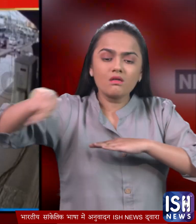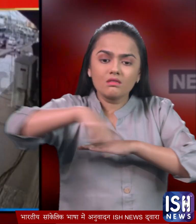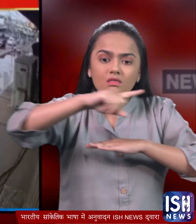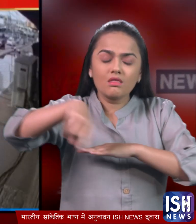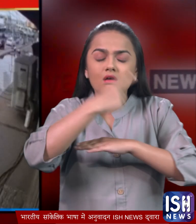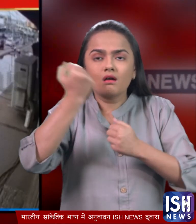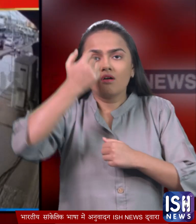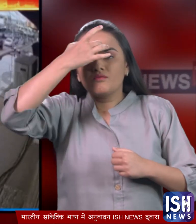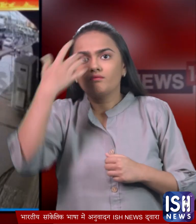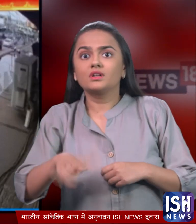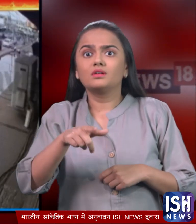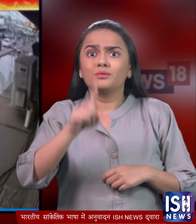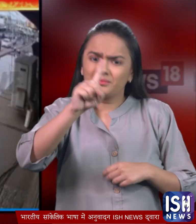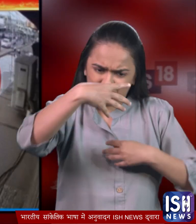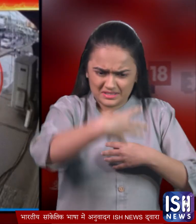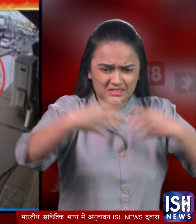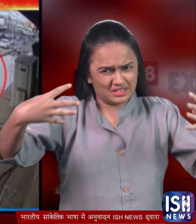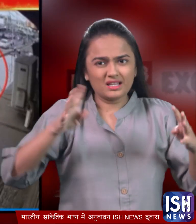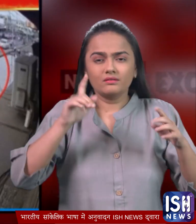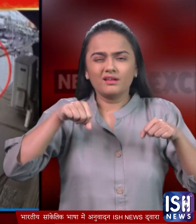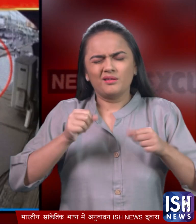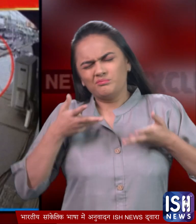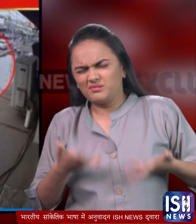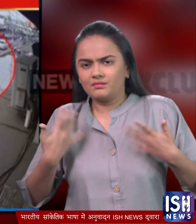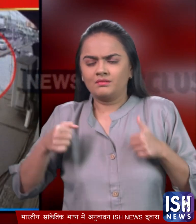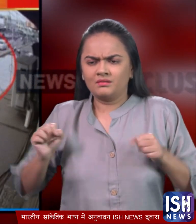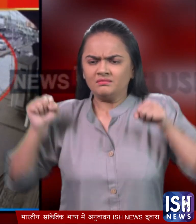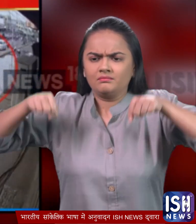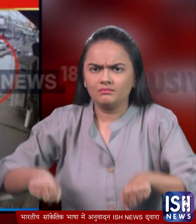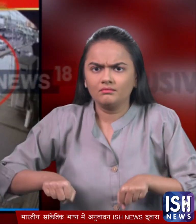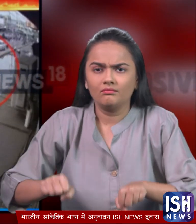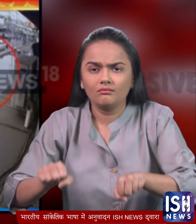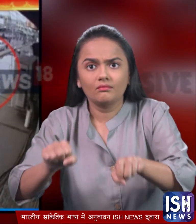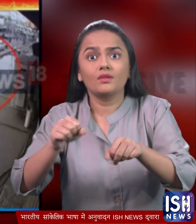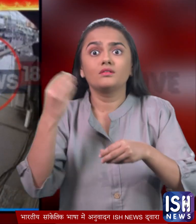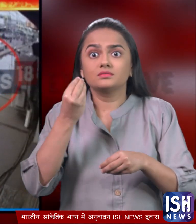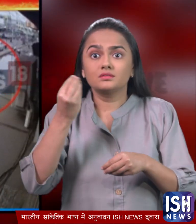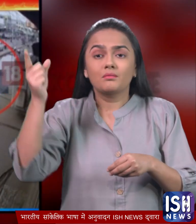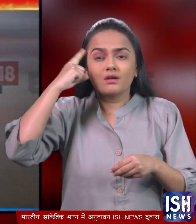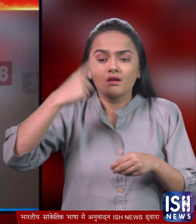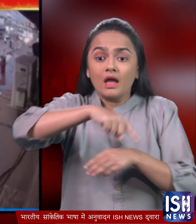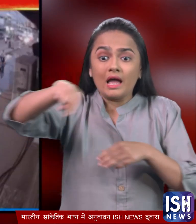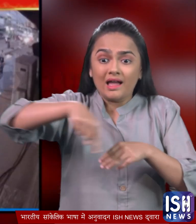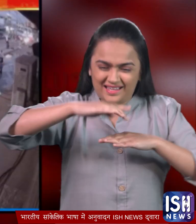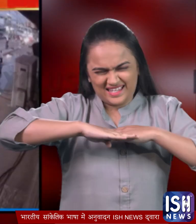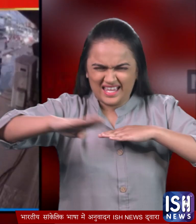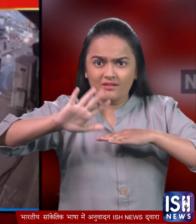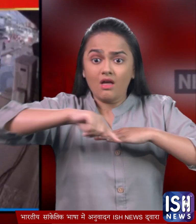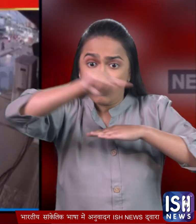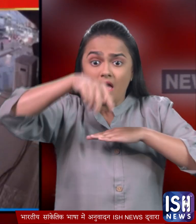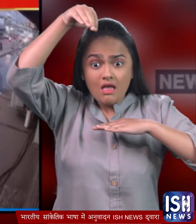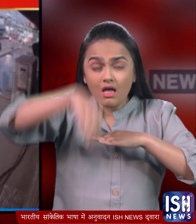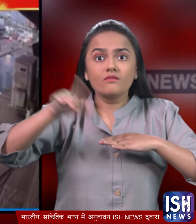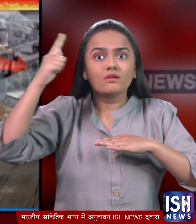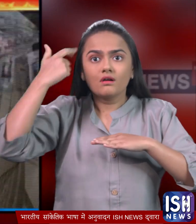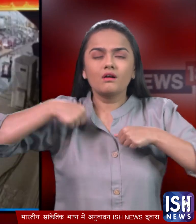गई, लेकिन लोग भी कहां माने। कोई मोटरसाइकिल से आगे बढ़ा तो सड़क पर पानी भरा होने की वजह से उसे गड्ढे का अंदाजा नहीं लगा और वो गिर पड़ा। कुछ ऐसा ही हश्र एक